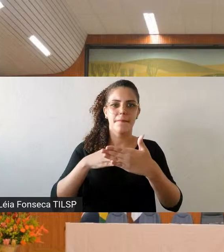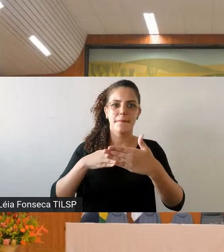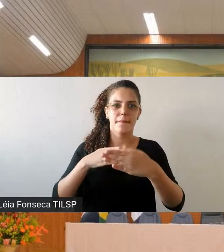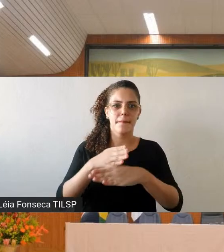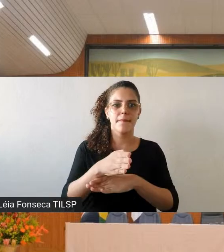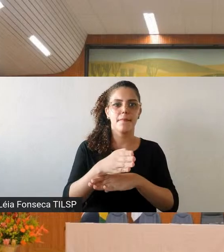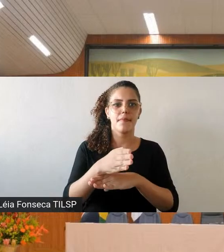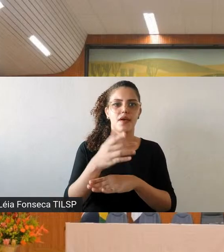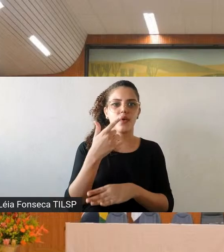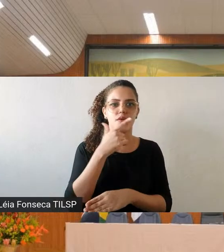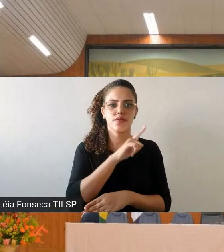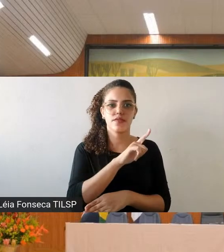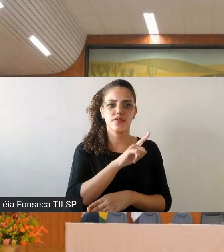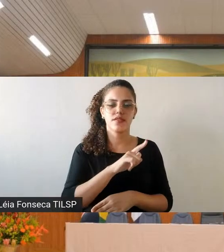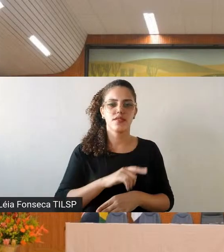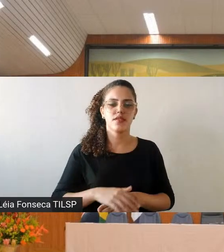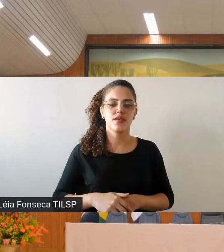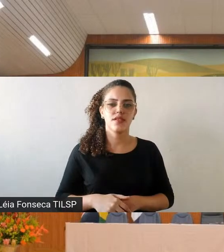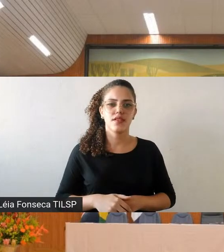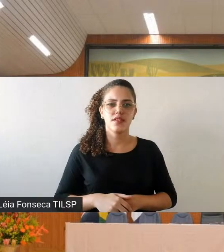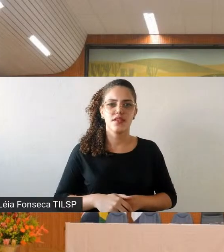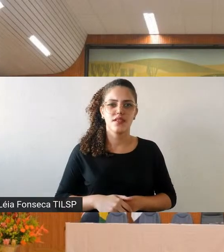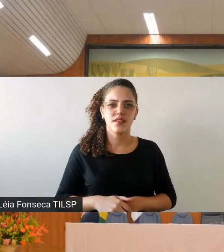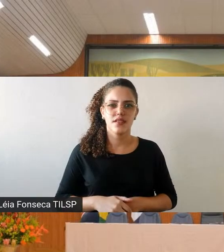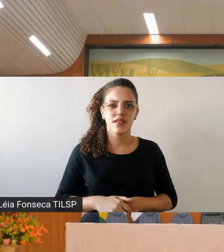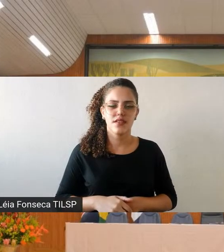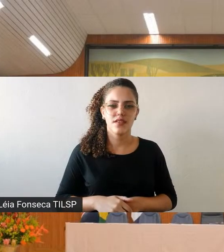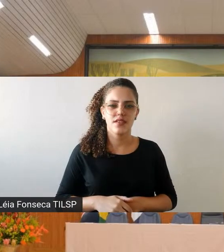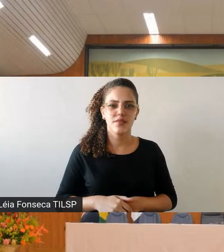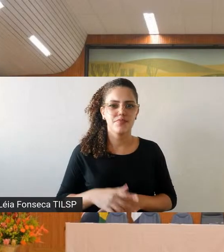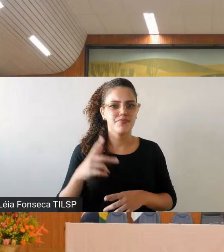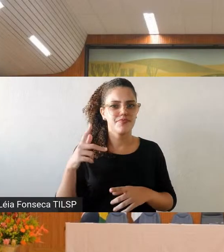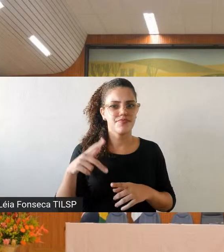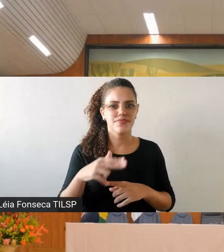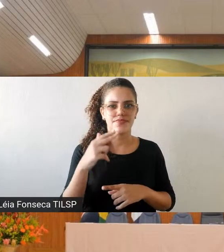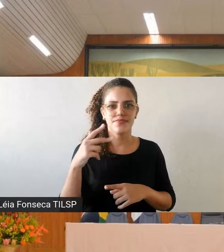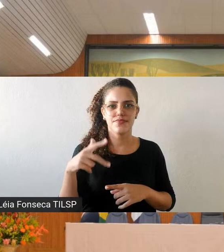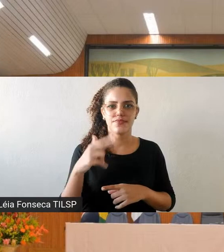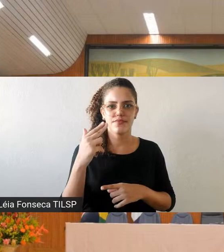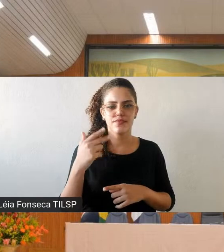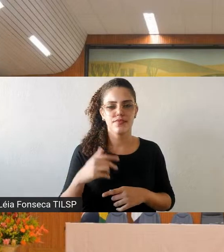e podermos retornar à nossa vida normal.